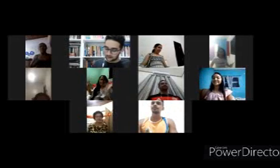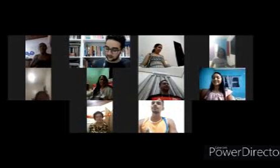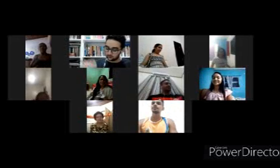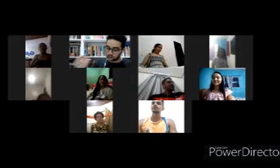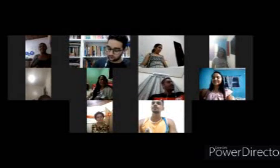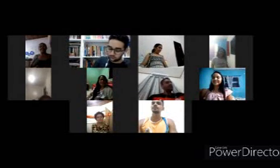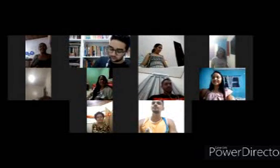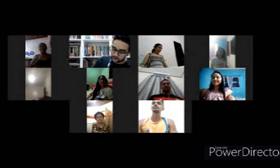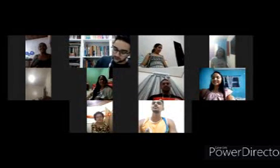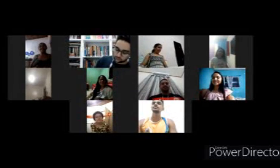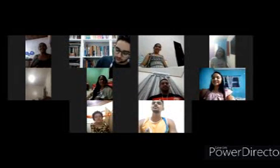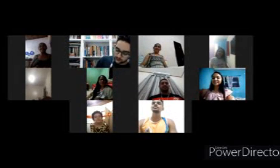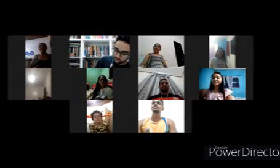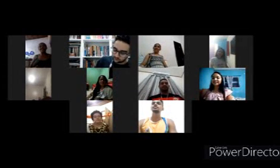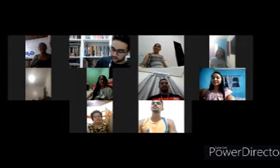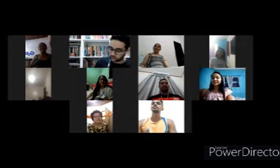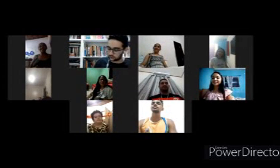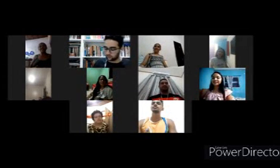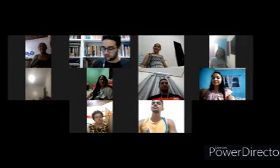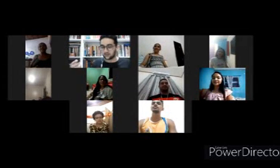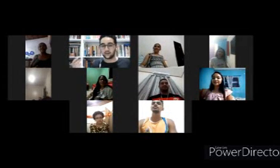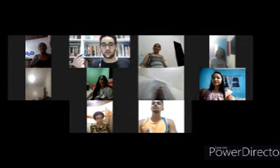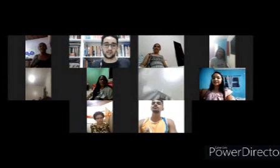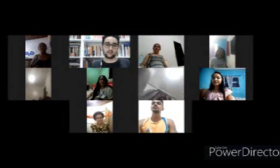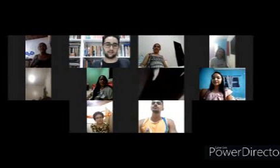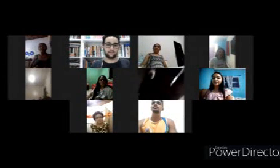Aí eu tiro de vocês o sorriso e digo tristeza.